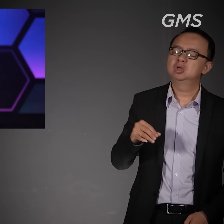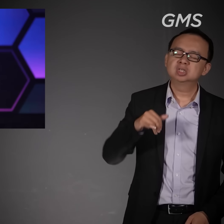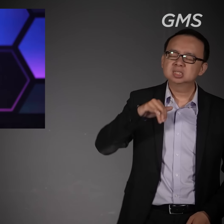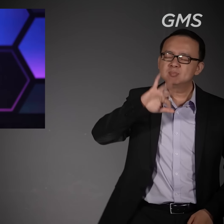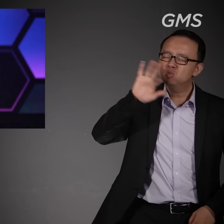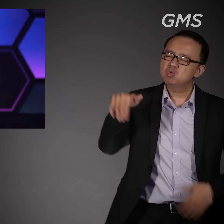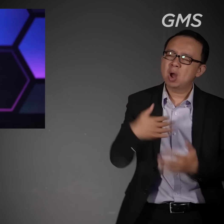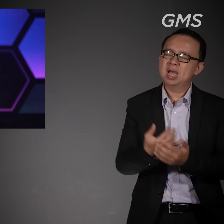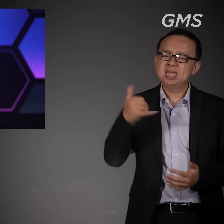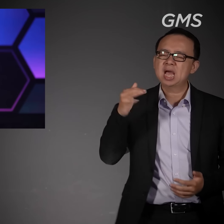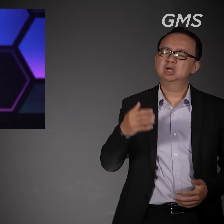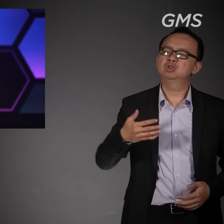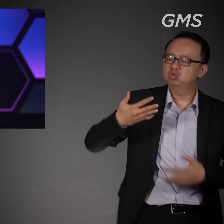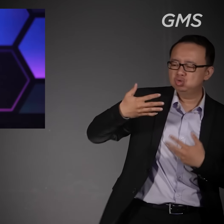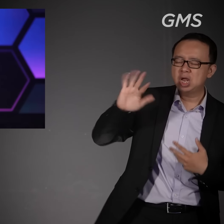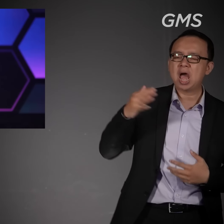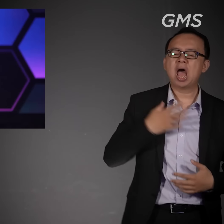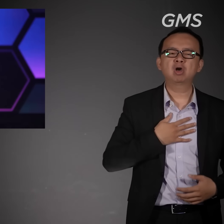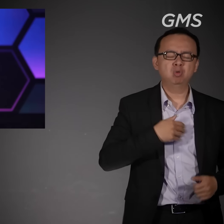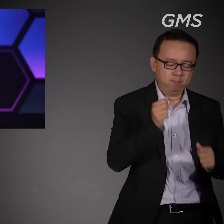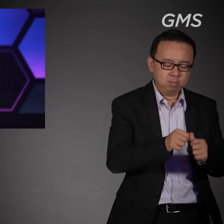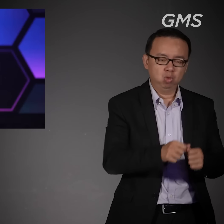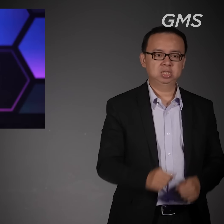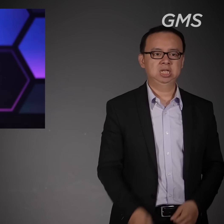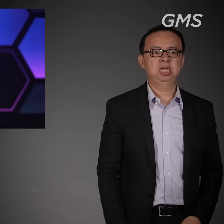Di situ Tuhan bicara ke dalam hidup saya.